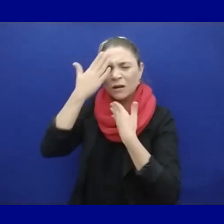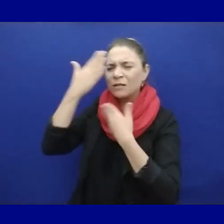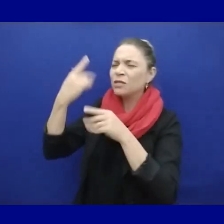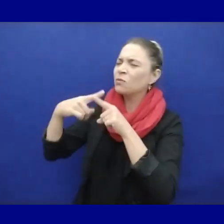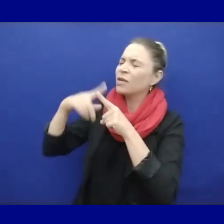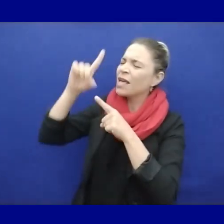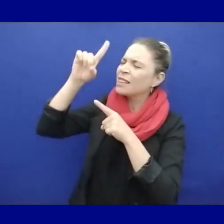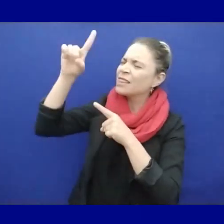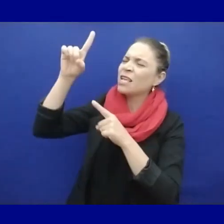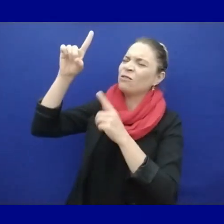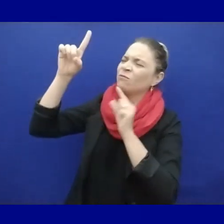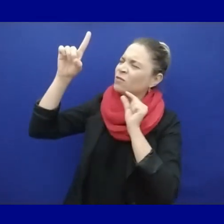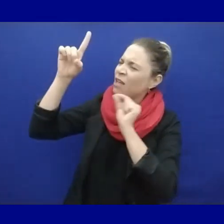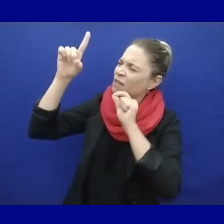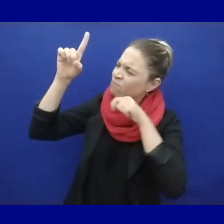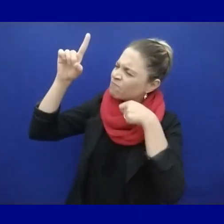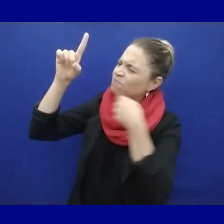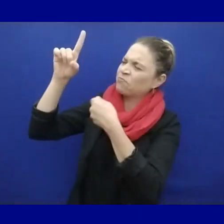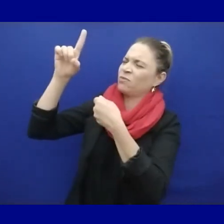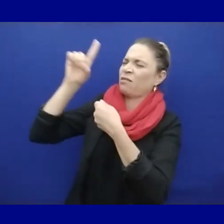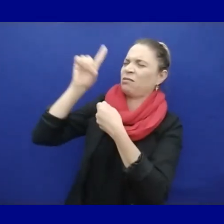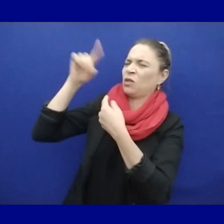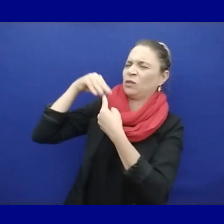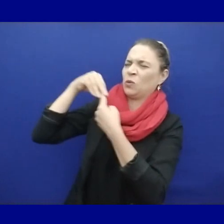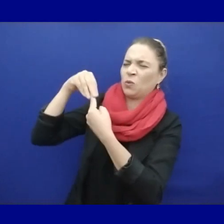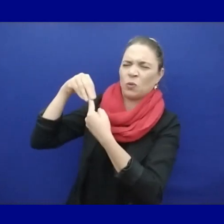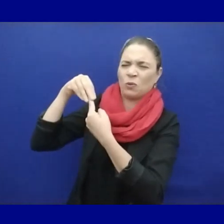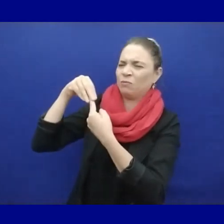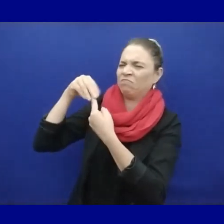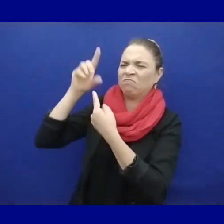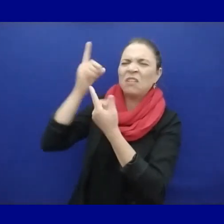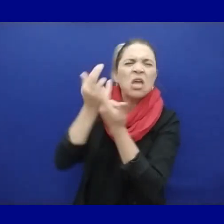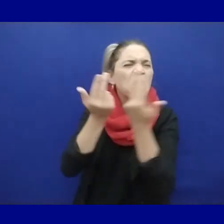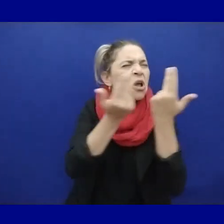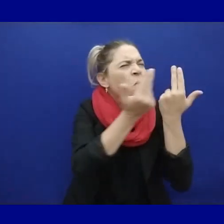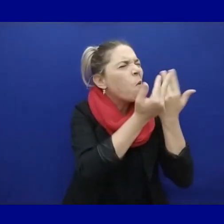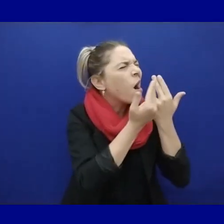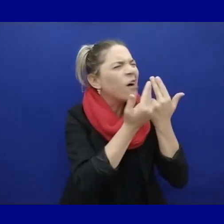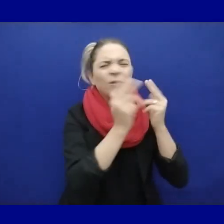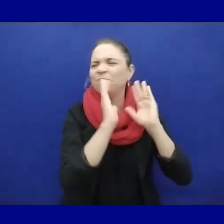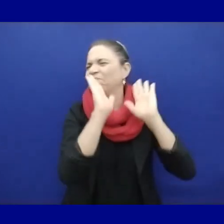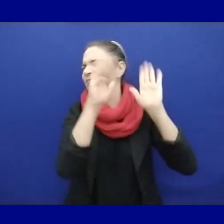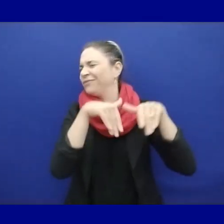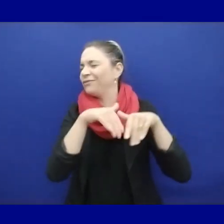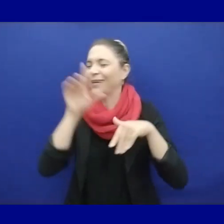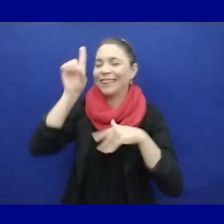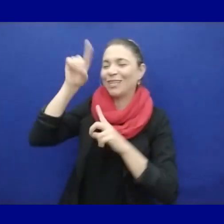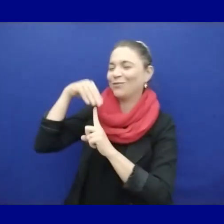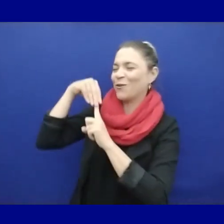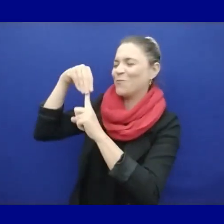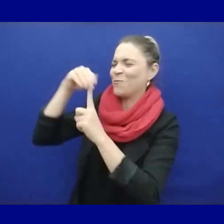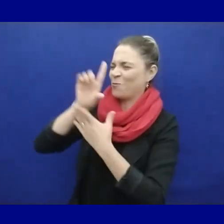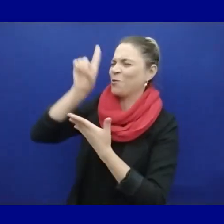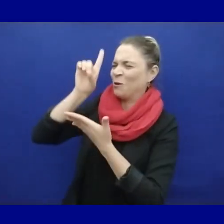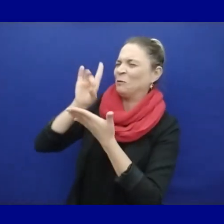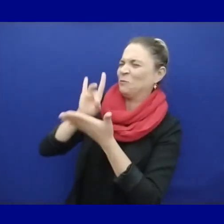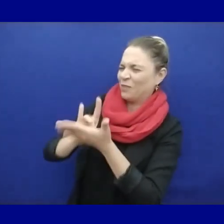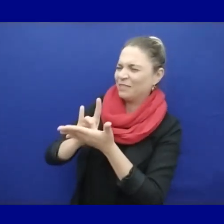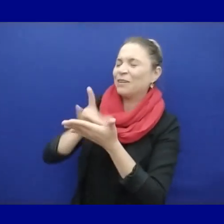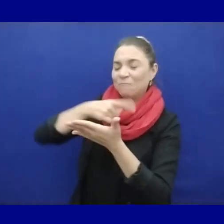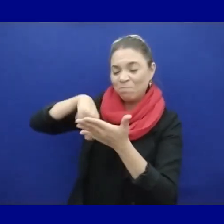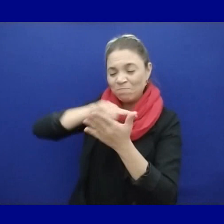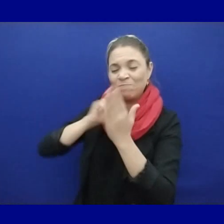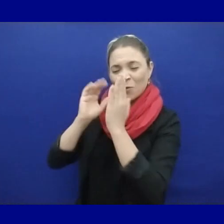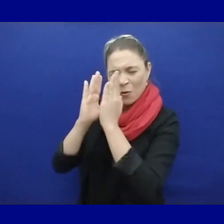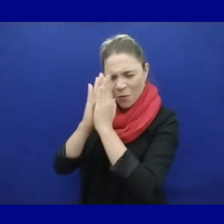porque o Senhor é o nosso Deus. E não existe Deus semelhante a Ti, ó Pai. Exaltado seja o Teu nome. A nossa